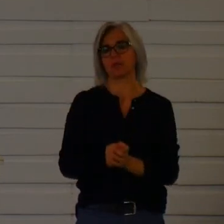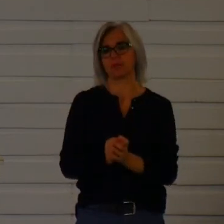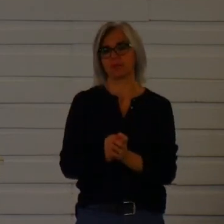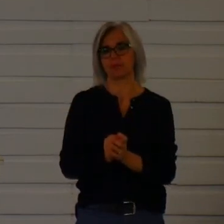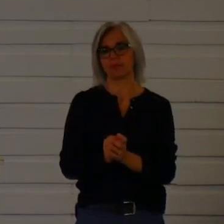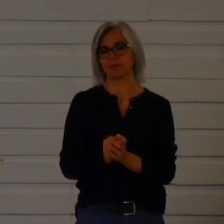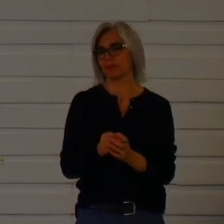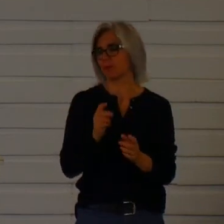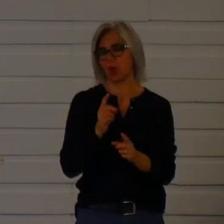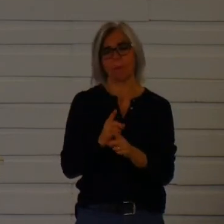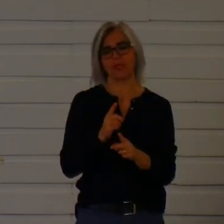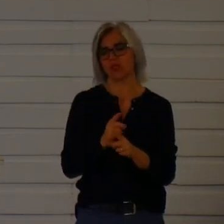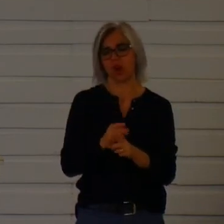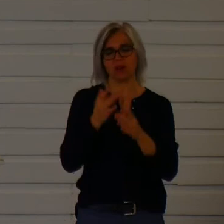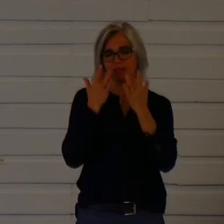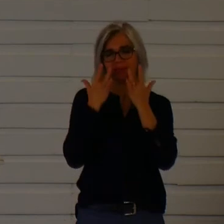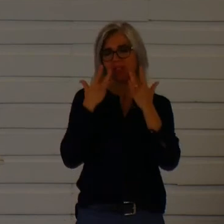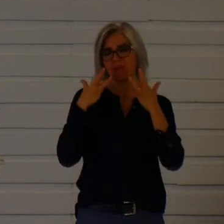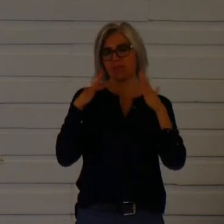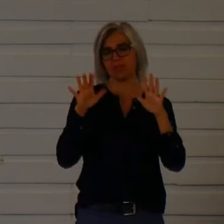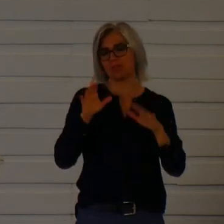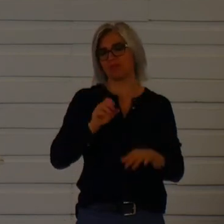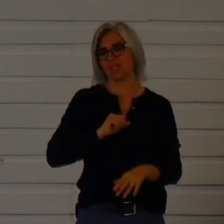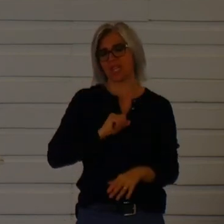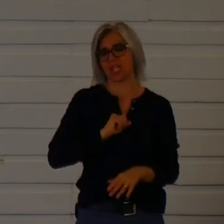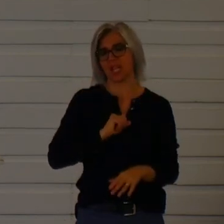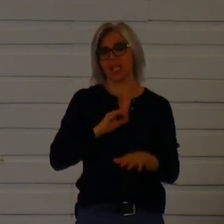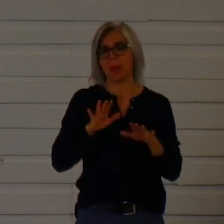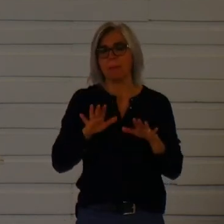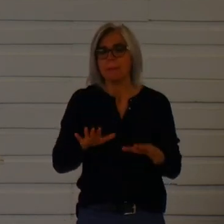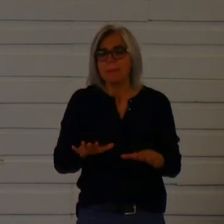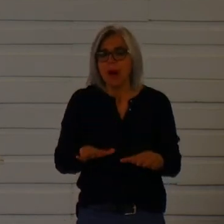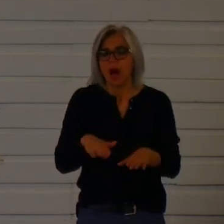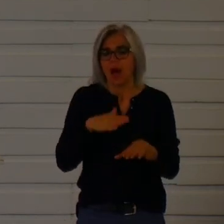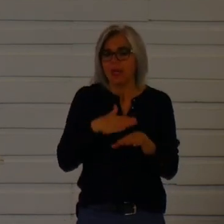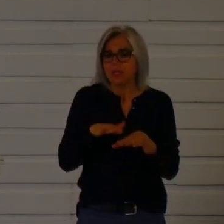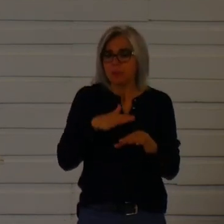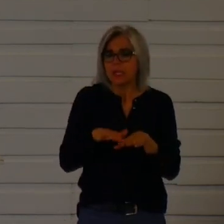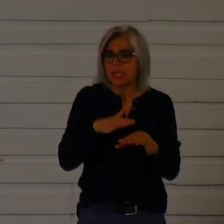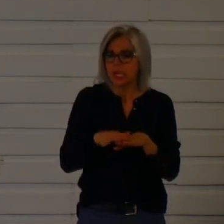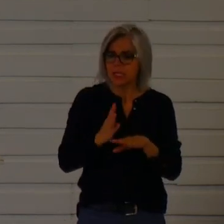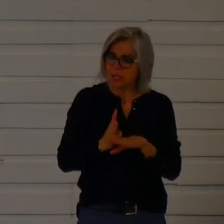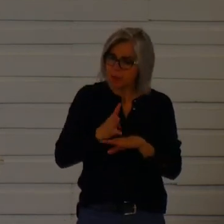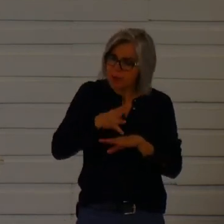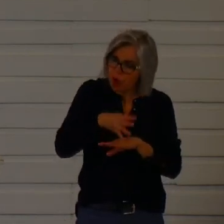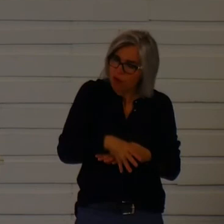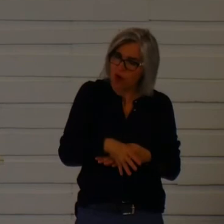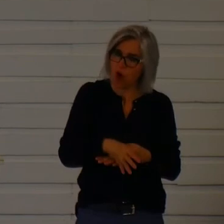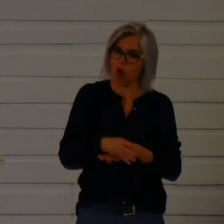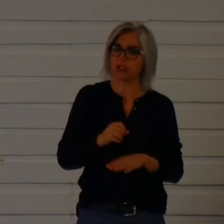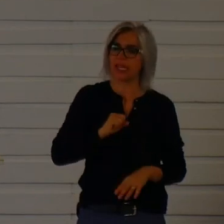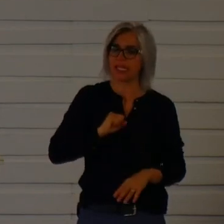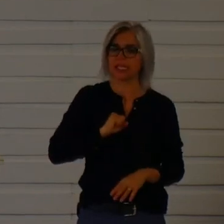da uomini, ma è un'esperienza. Ecco perché noi diciamo che il cristianesimo è una relazione